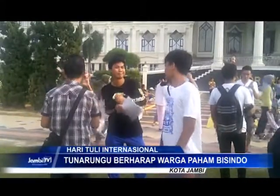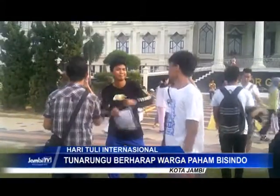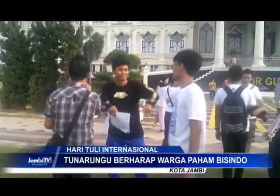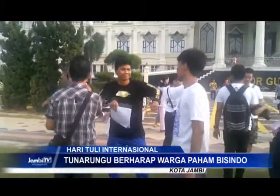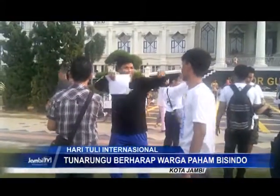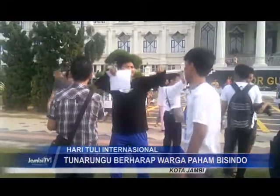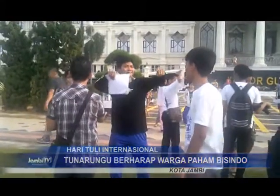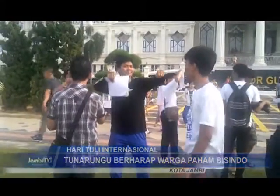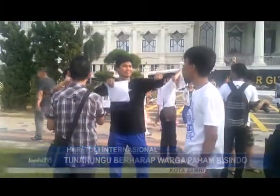dengan khalayak umum.